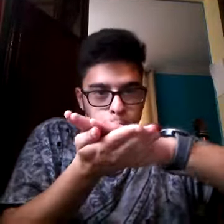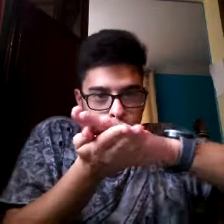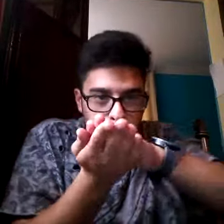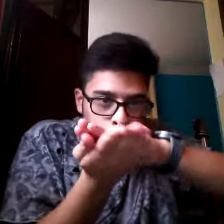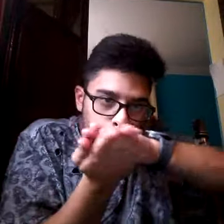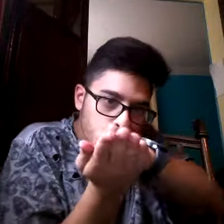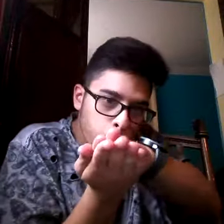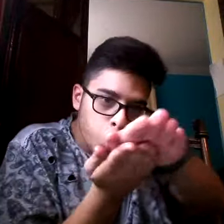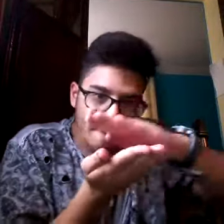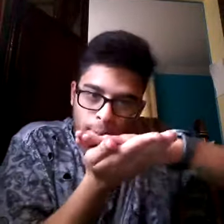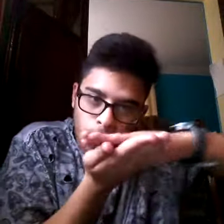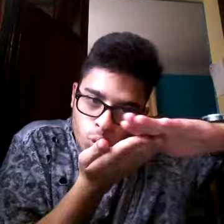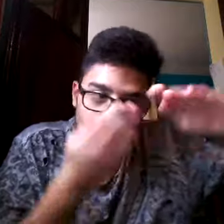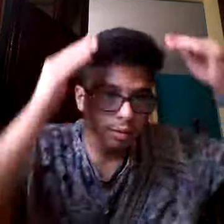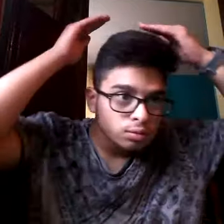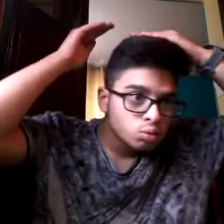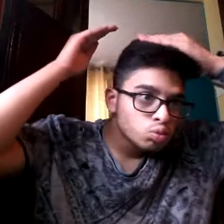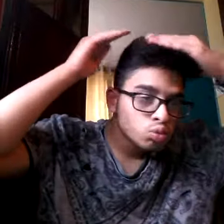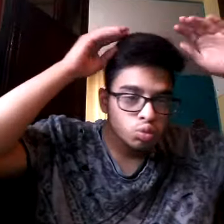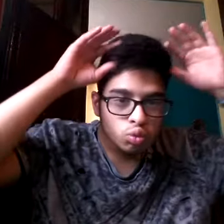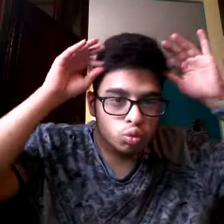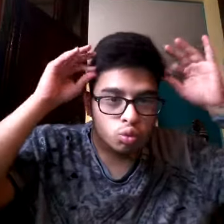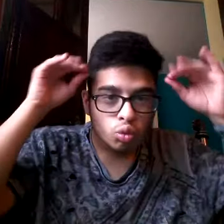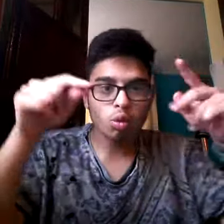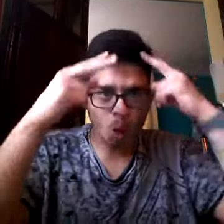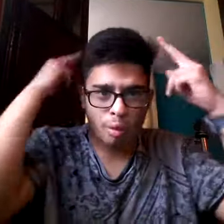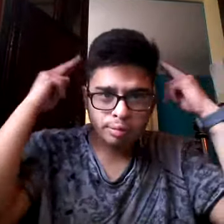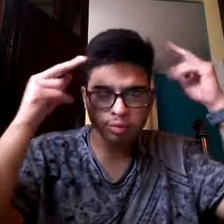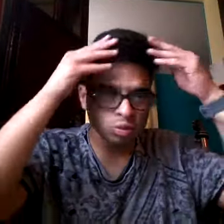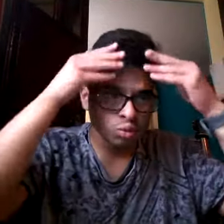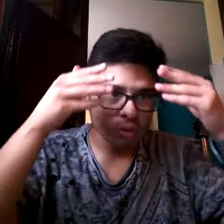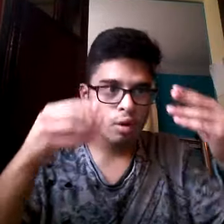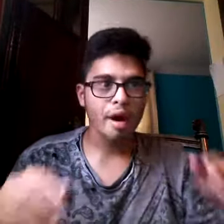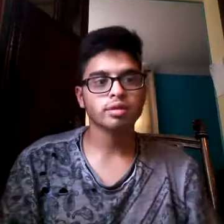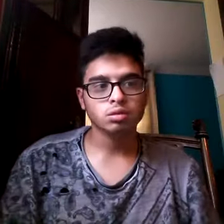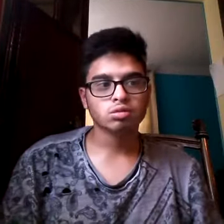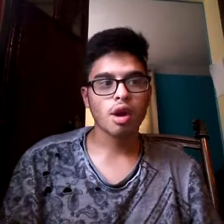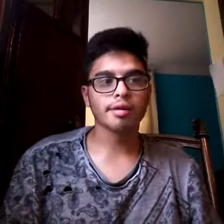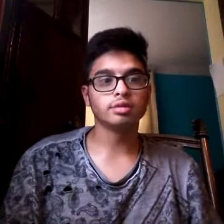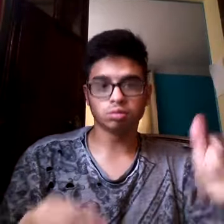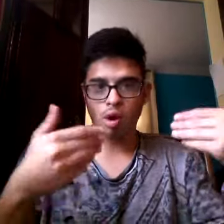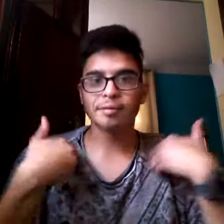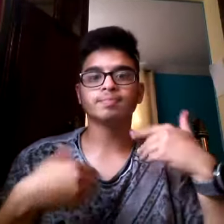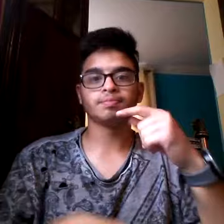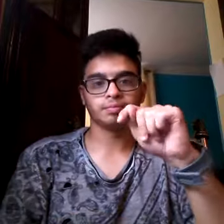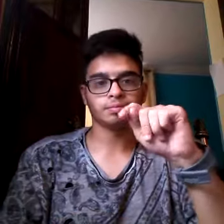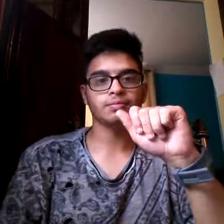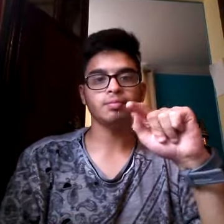dice que está dispuesto a asistir a México con los proyectos de reconstrucción después de